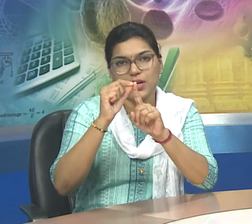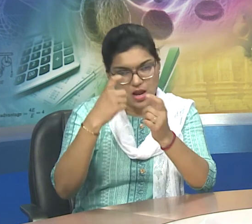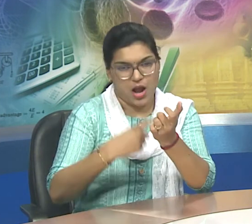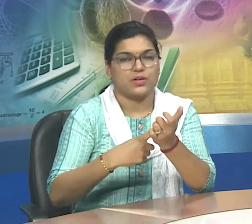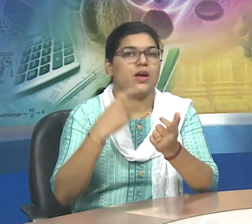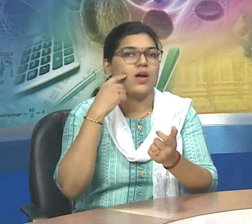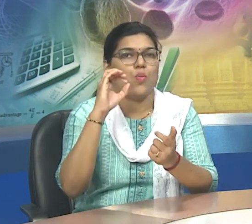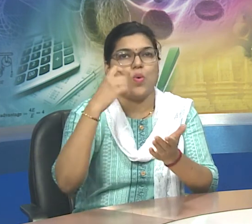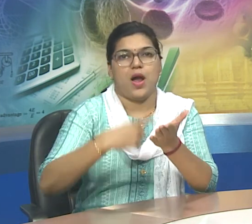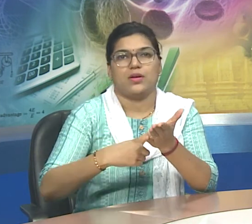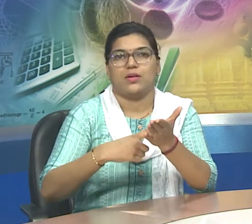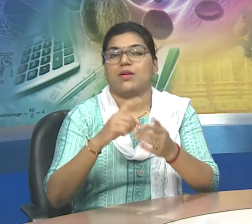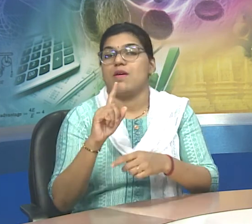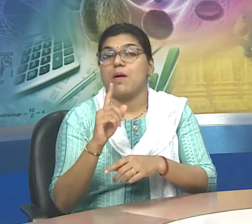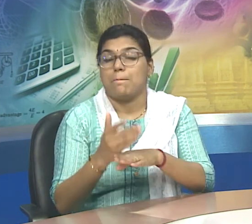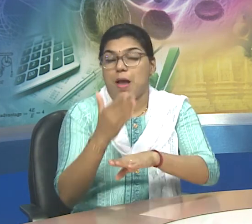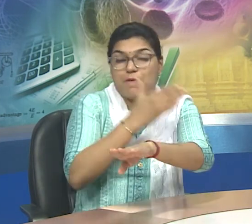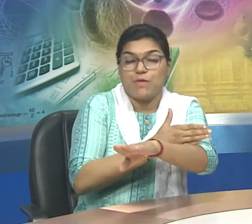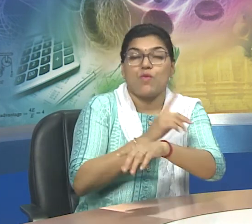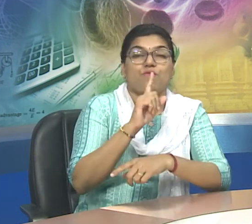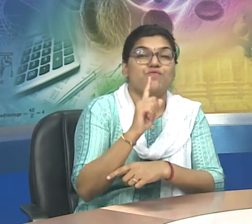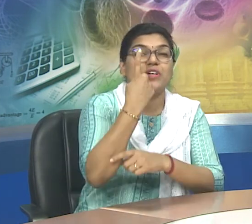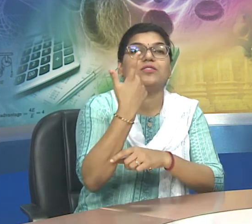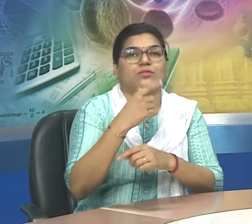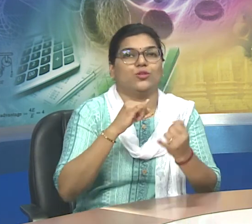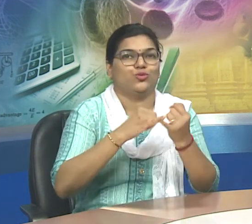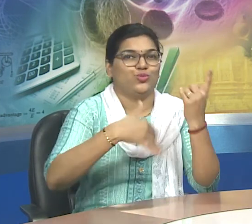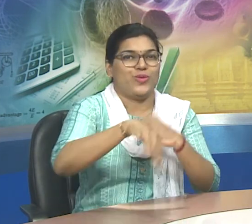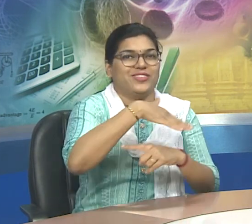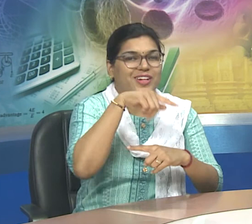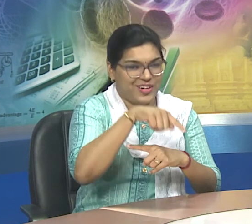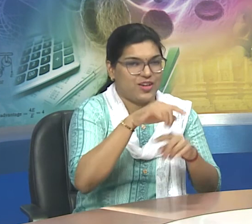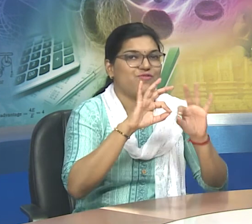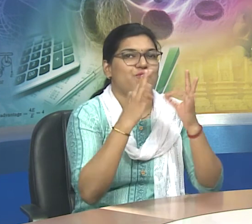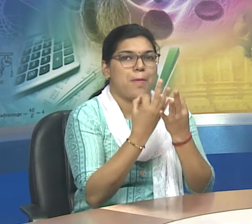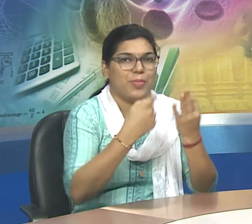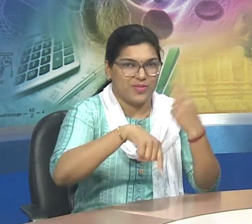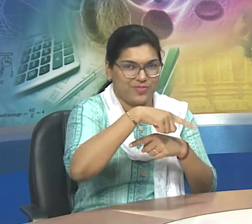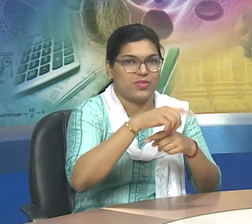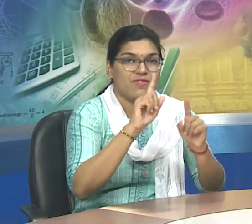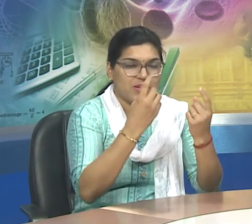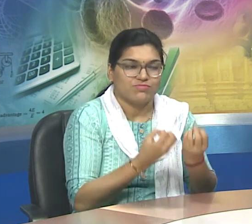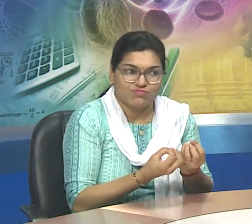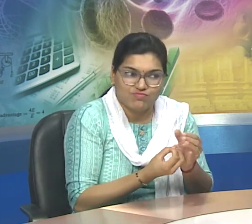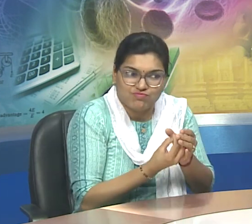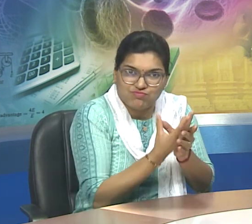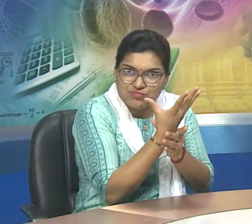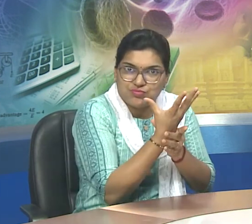तो इसका सही उत्तर है प्रायर, अर्थात प्रायर टू द स्टेट होना चाहिए। फैमिली इज एन